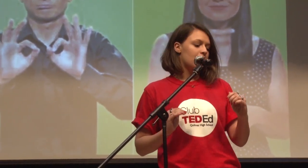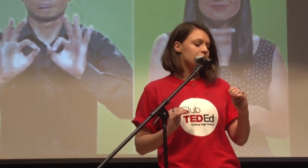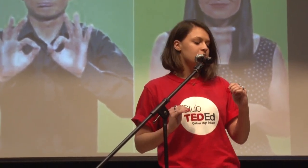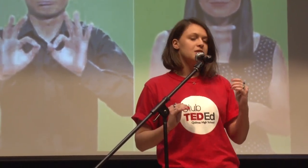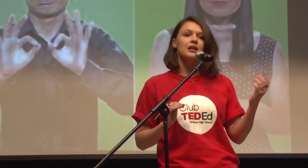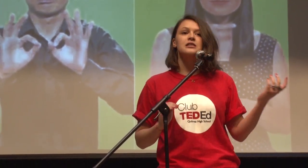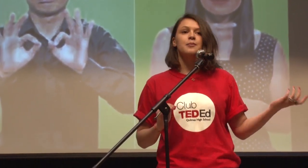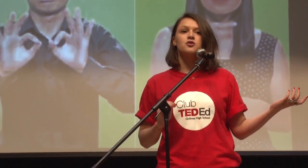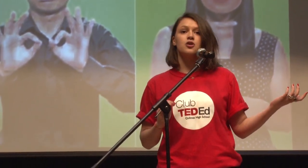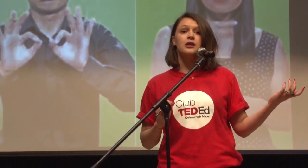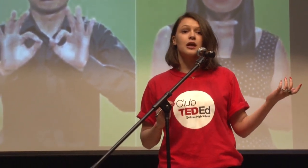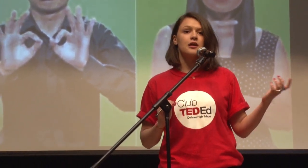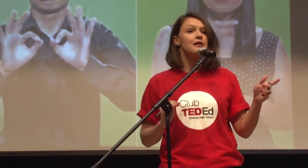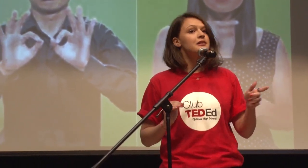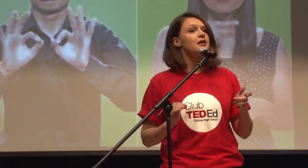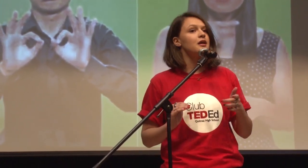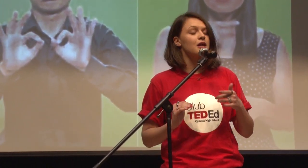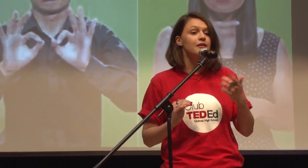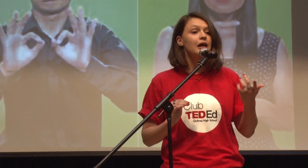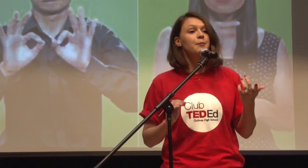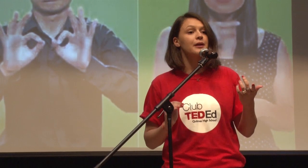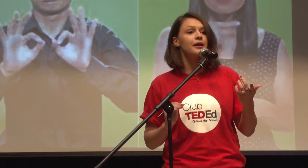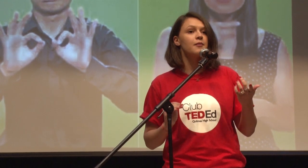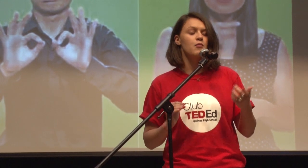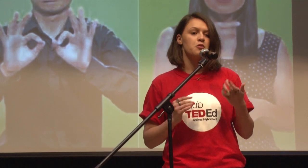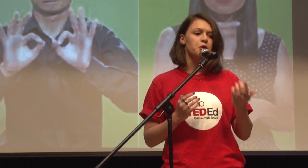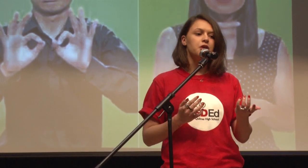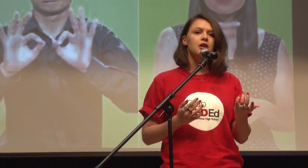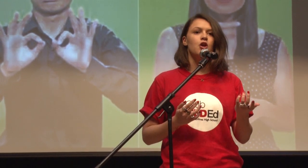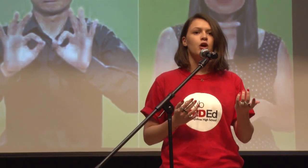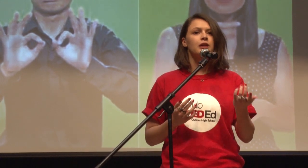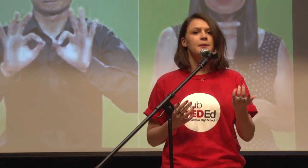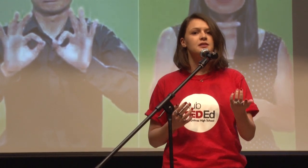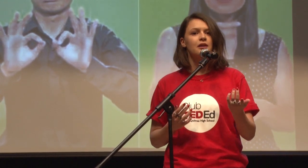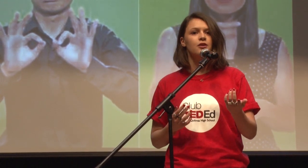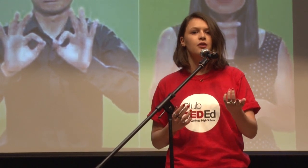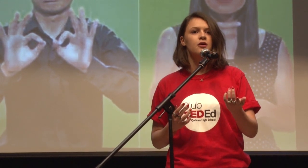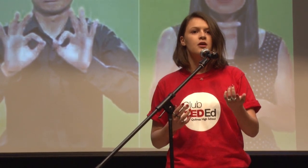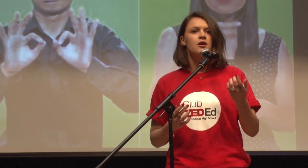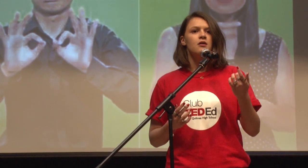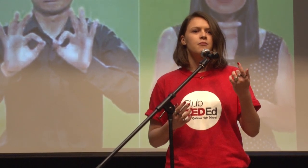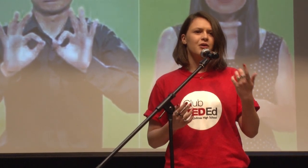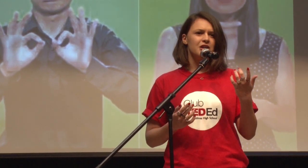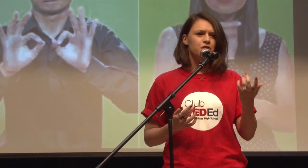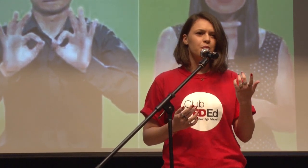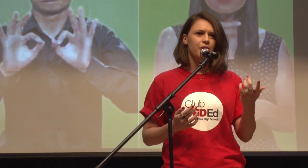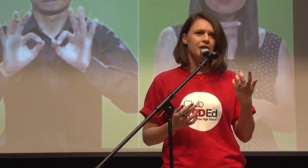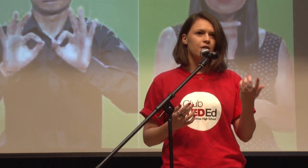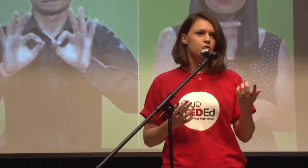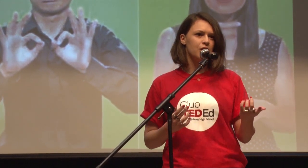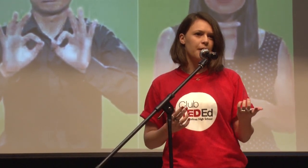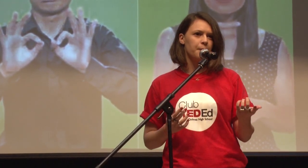sin esa personita, ese intérprete, no entienden lo que está pasando porque ellos no pueden escuchar.